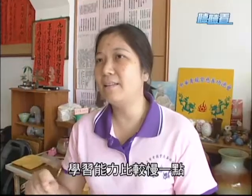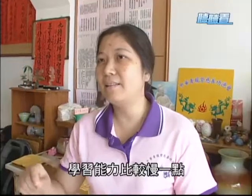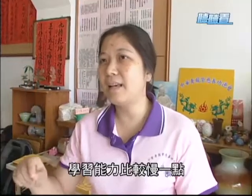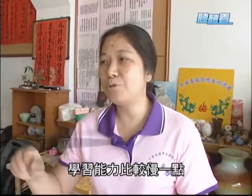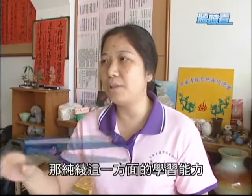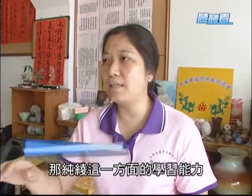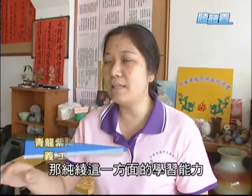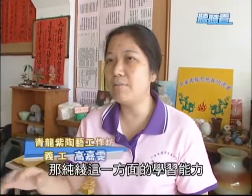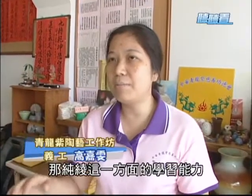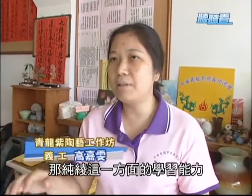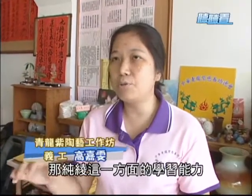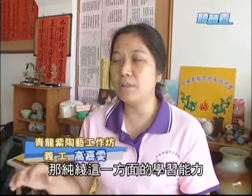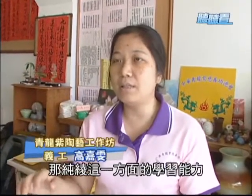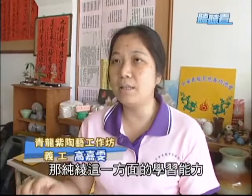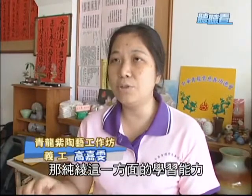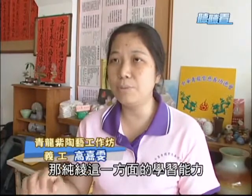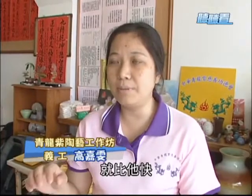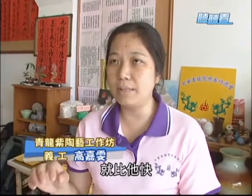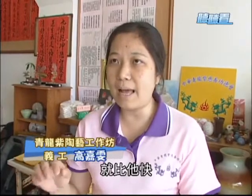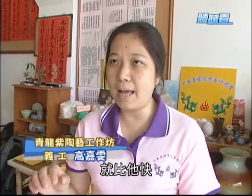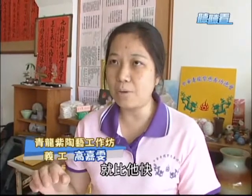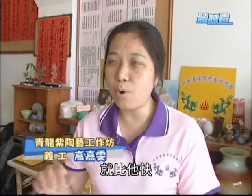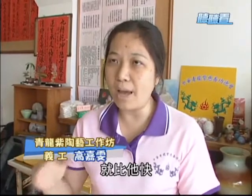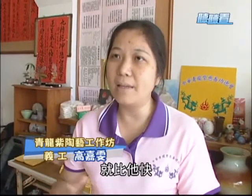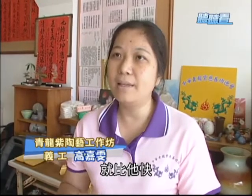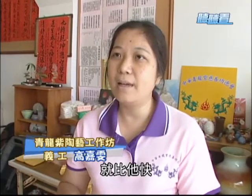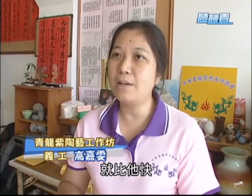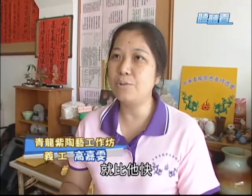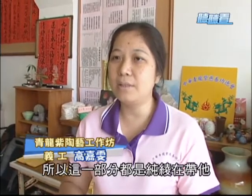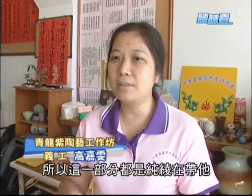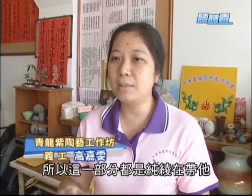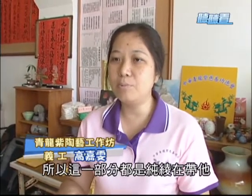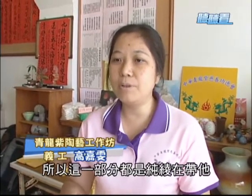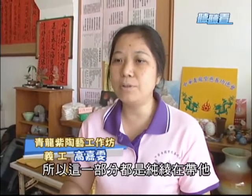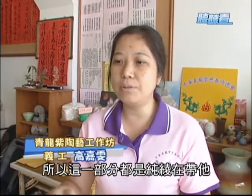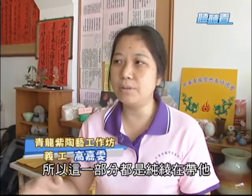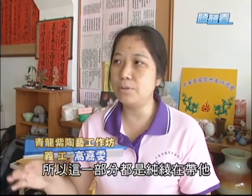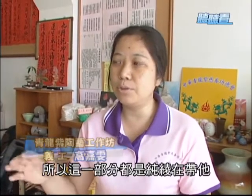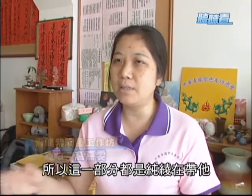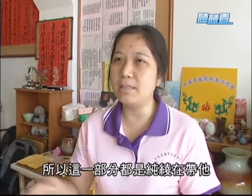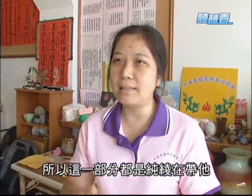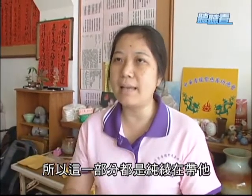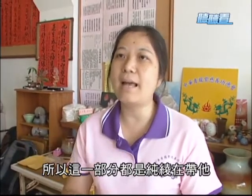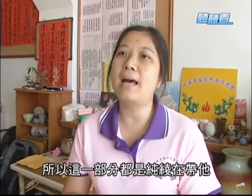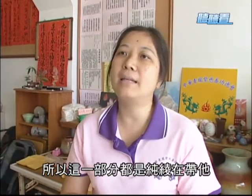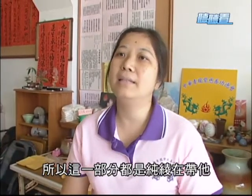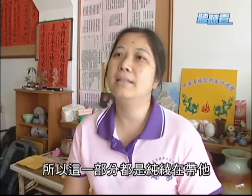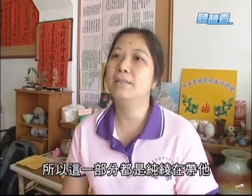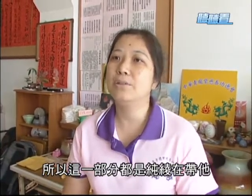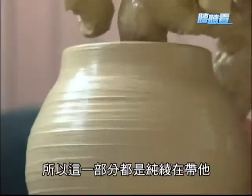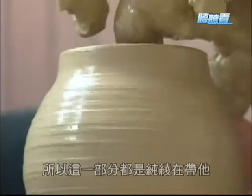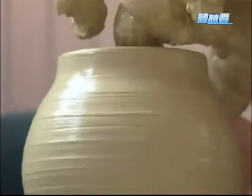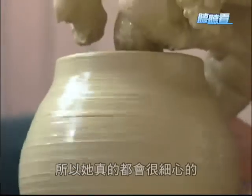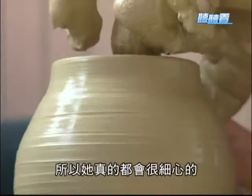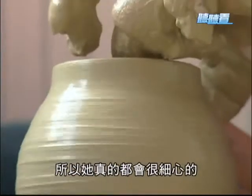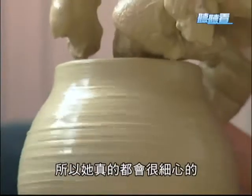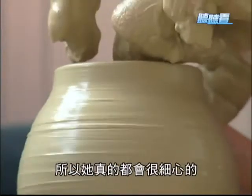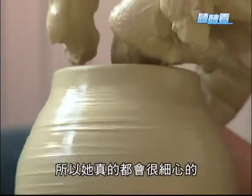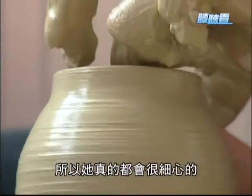那纯玲这一方面的学习能力就比他快啊，所以这一部分都是纯玲在带他，所以他真的都会